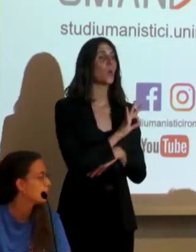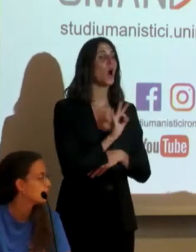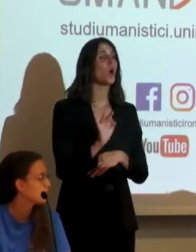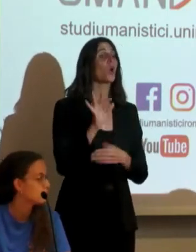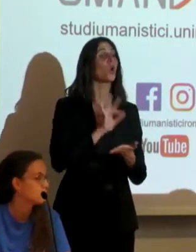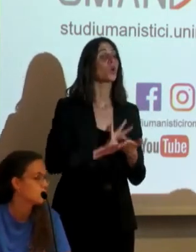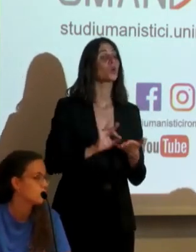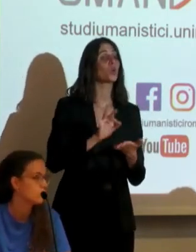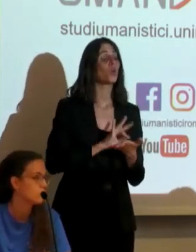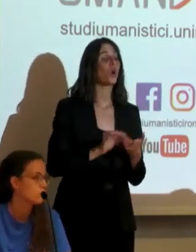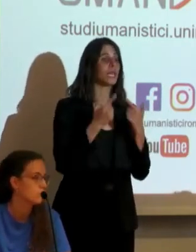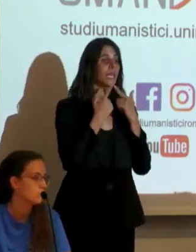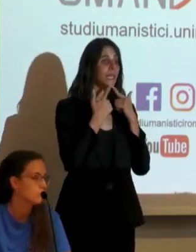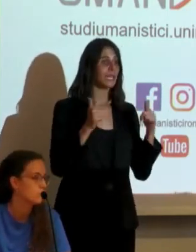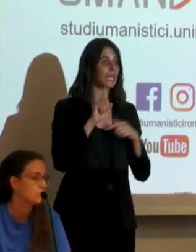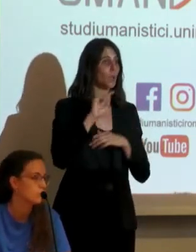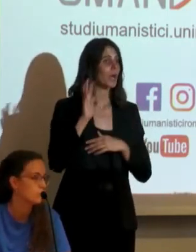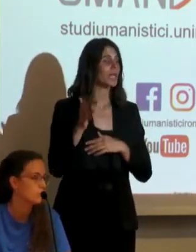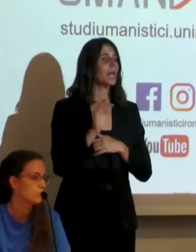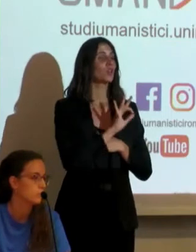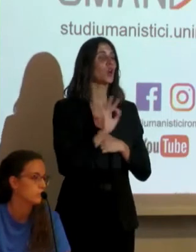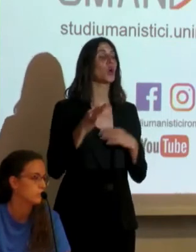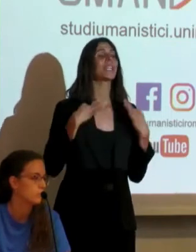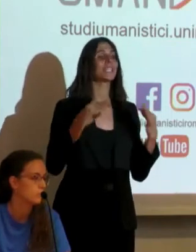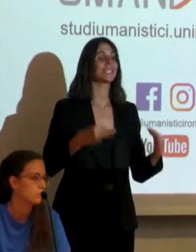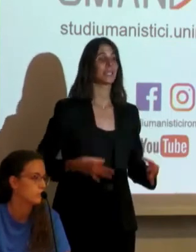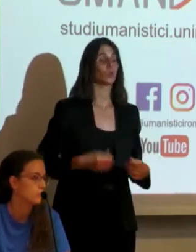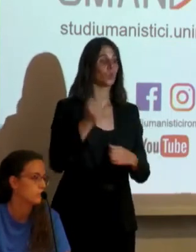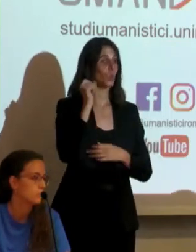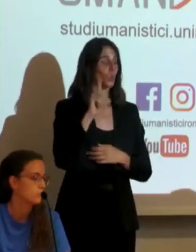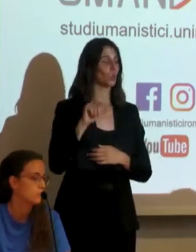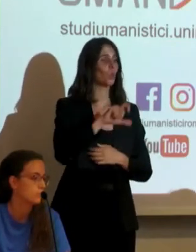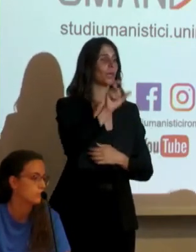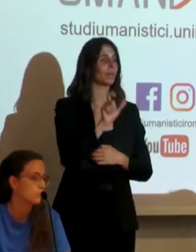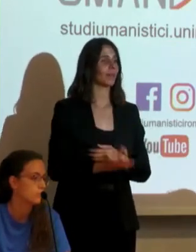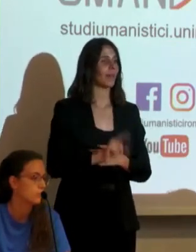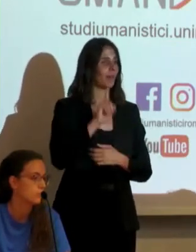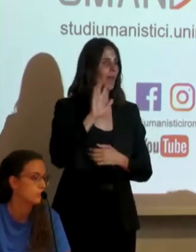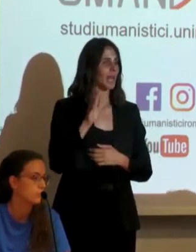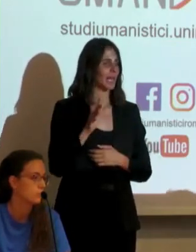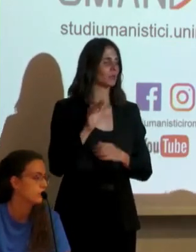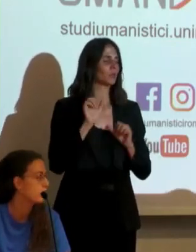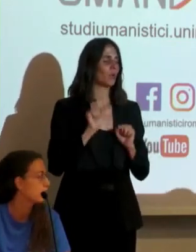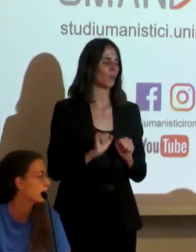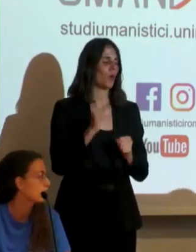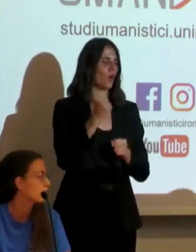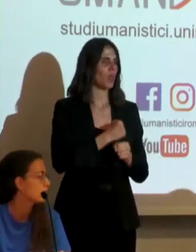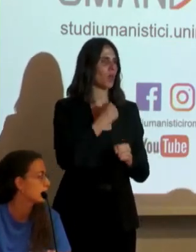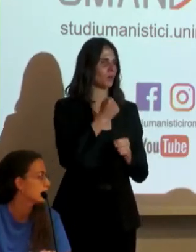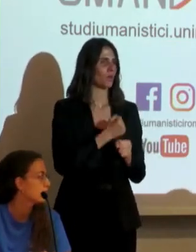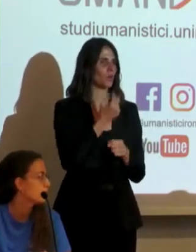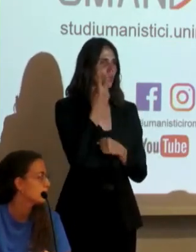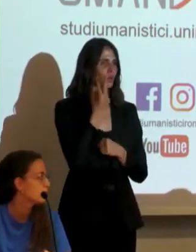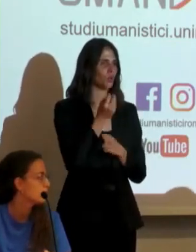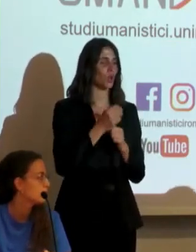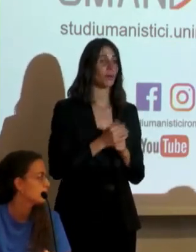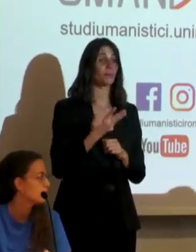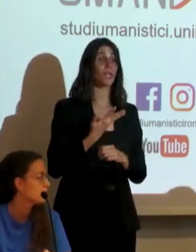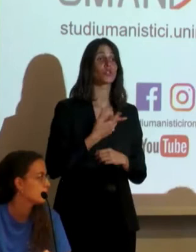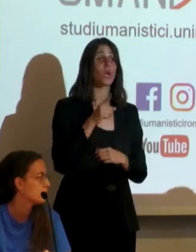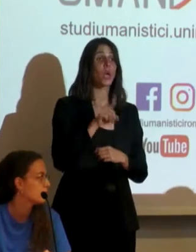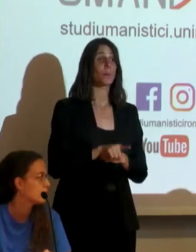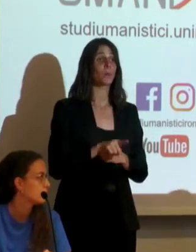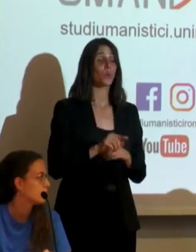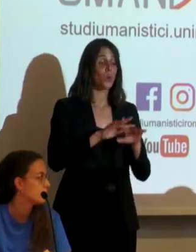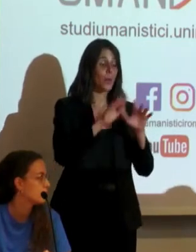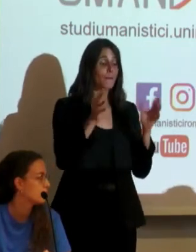negli istituti di cultura italiana all'estero. E poi naturalmente c'è il grande versante dell'editoria,